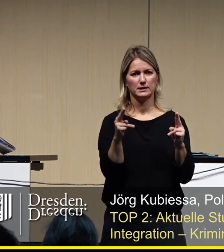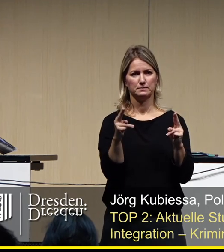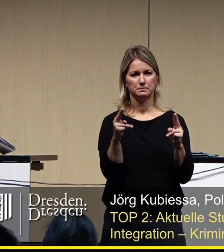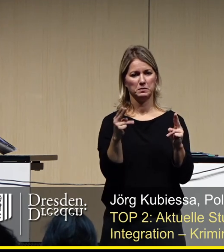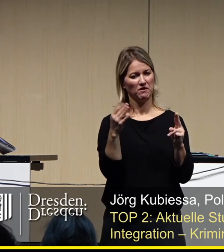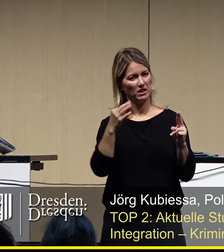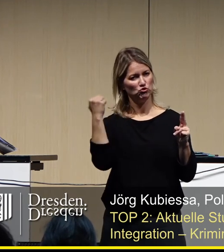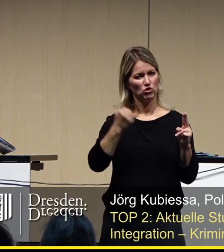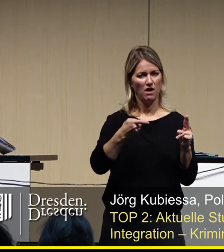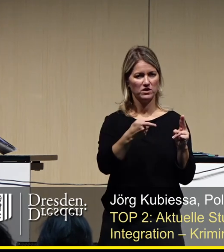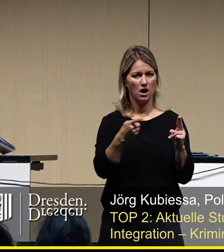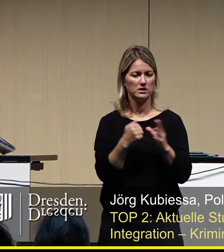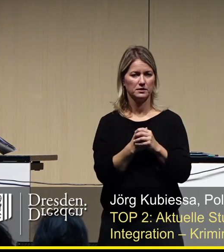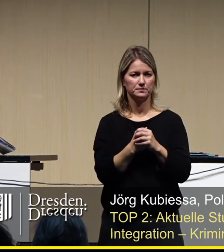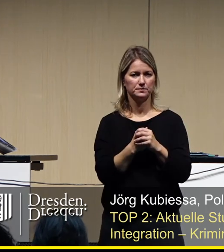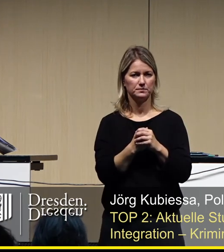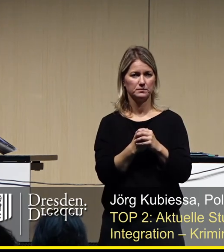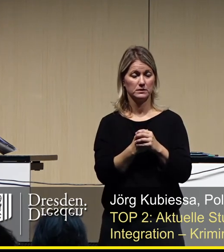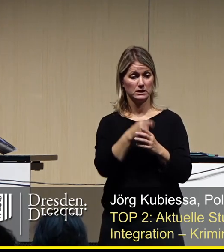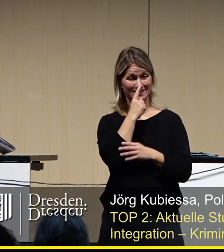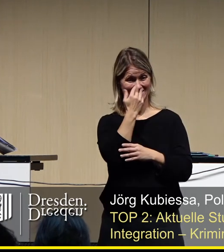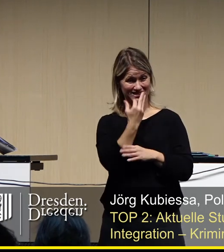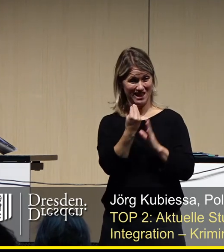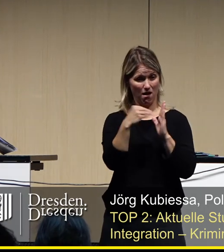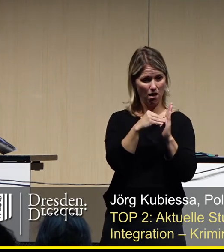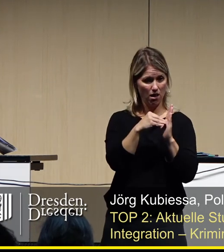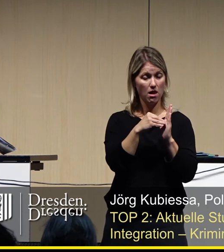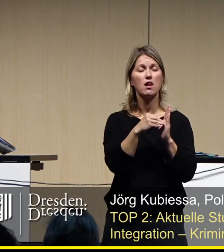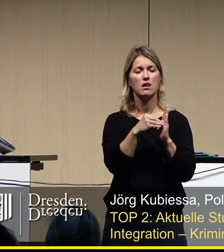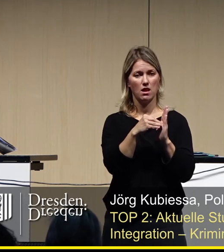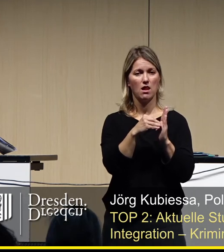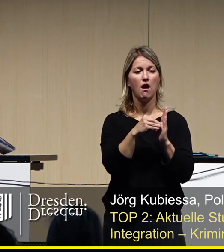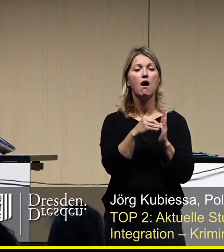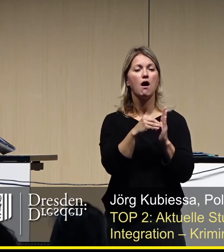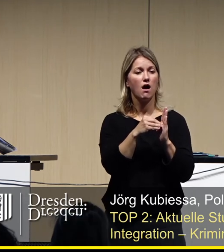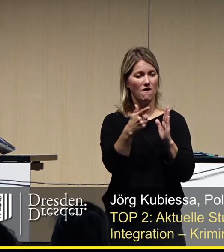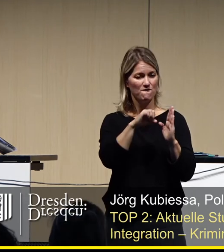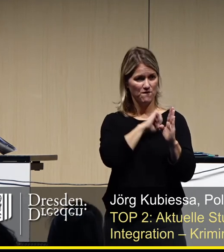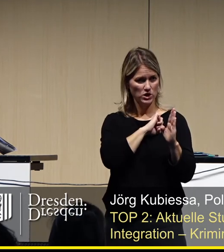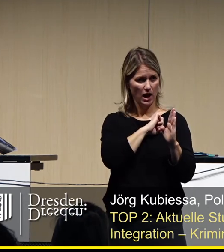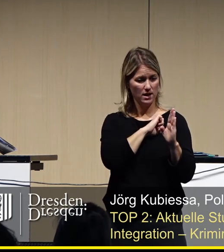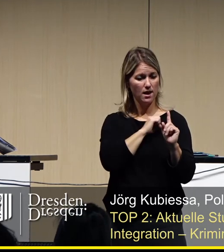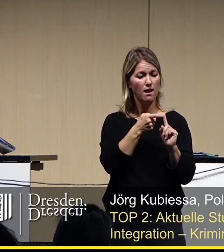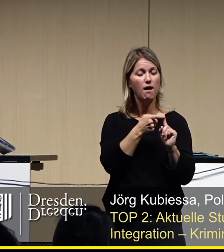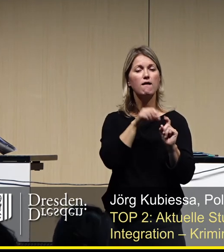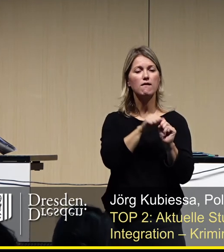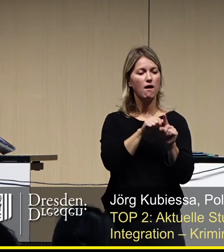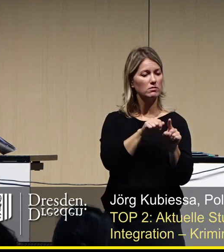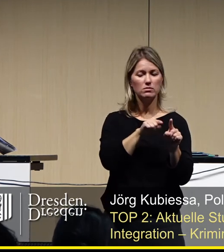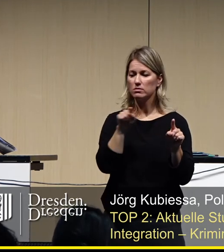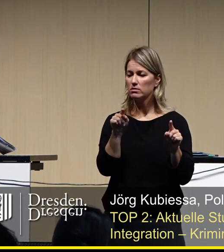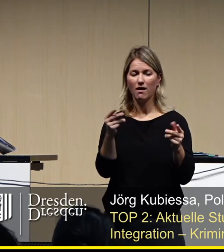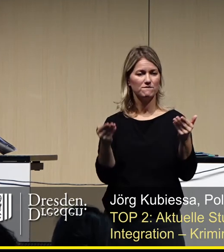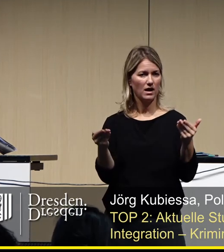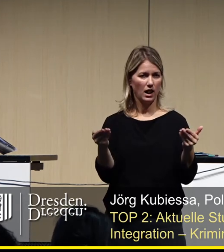sind. Und das hat den Vorteil, Sie können es tatsächlich zumindest im Ansatz versuchen, vergleichbar zu